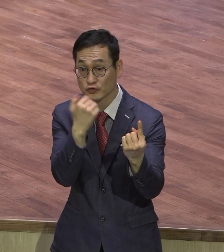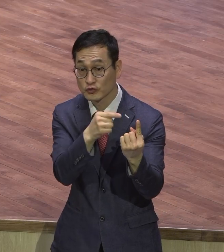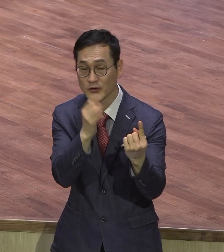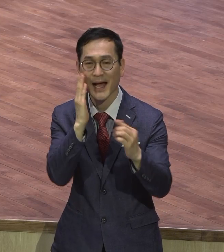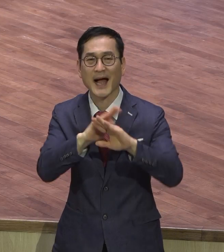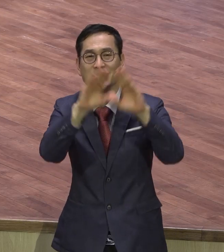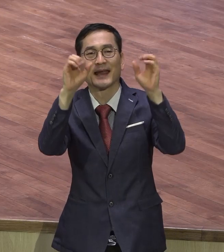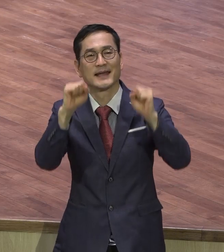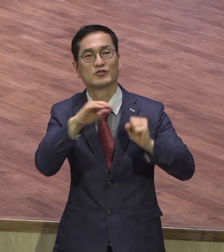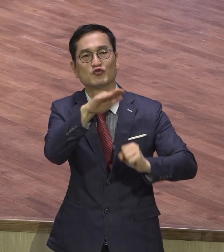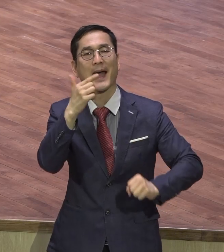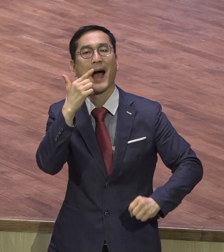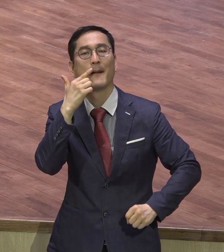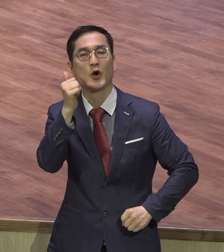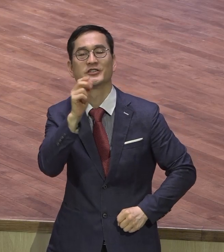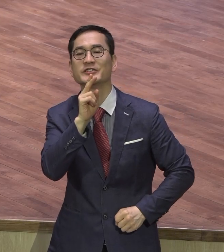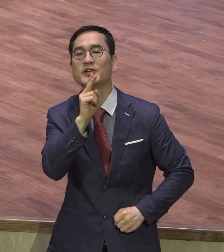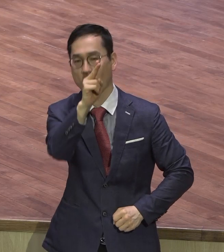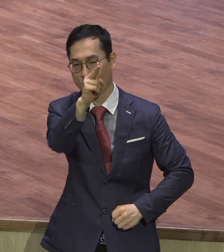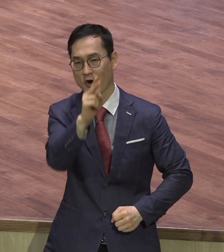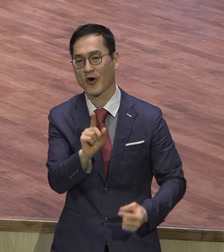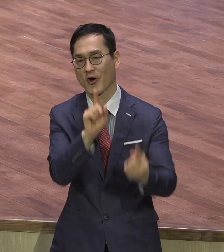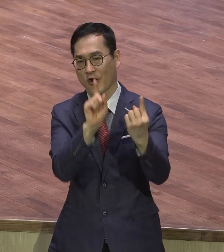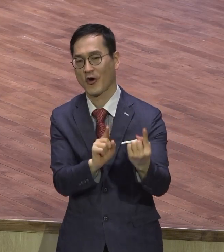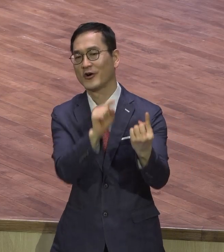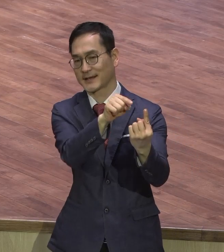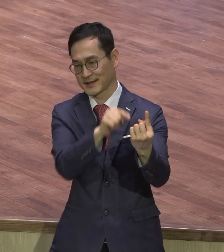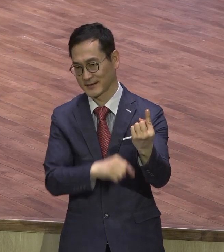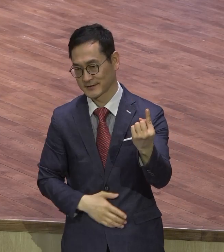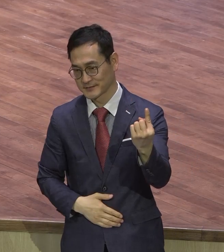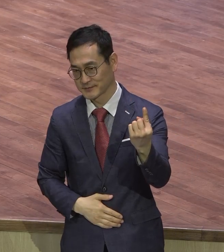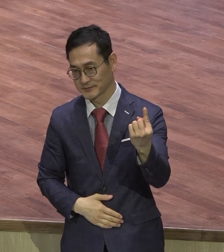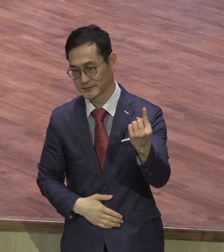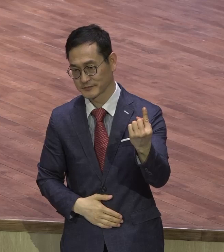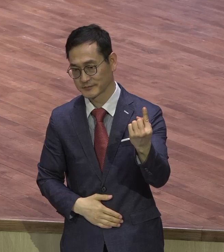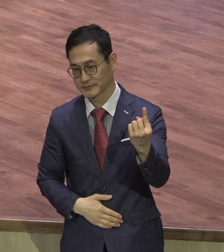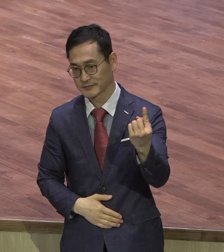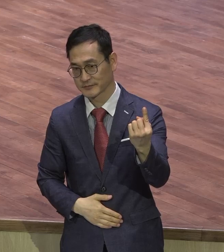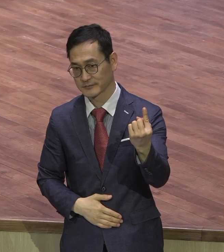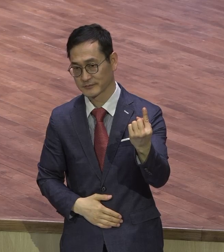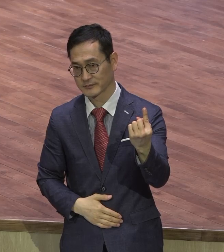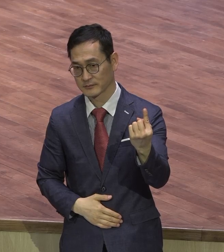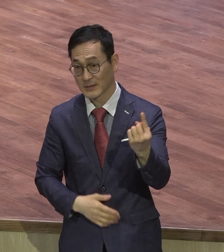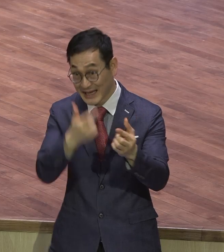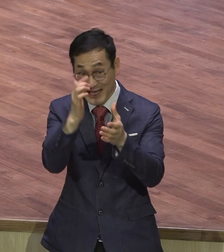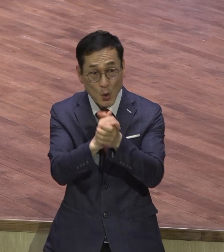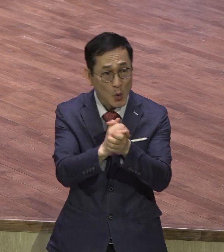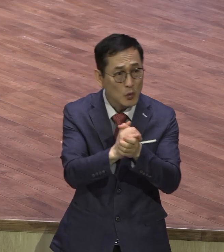우리 아버지요. 기도에 있어서 제일 중요한 것이 바로 기도의 대상입니다.